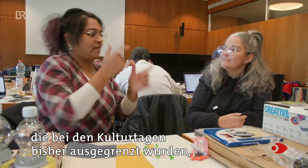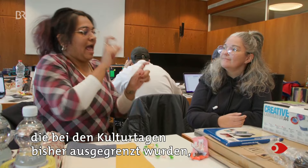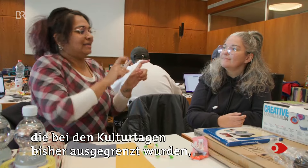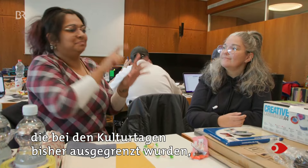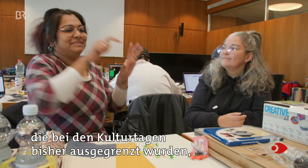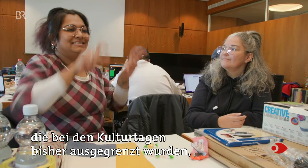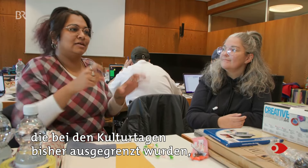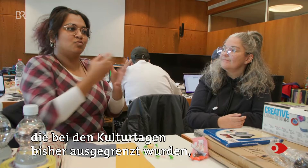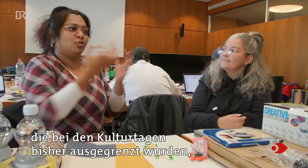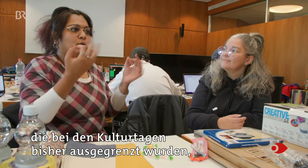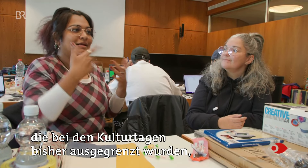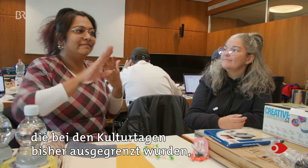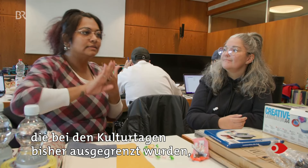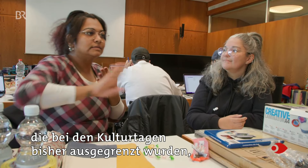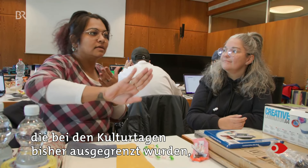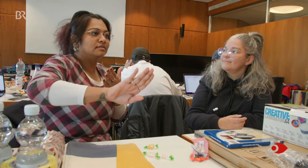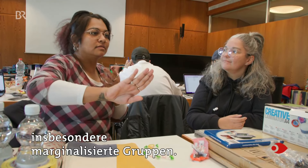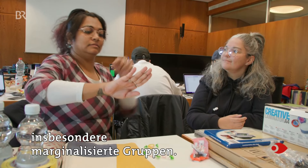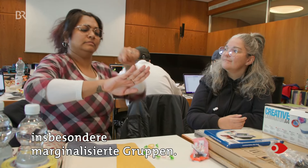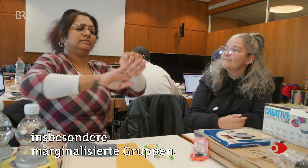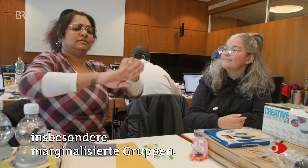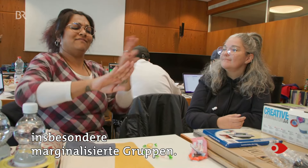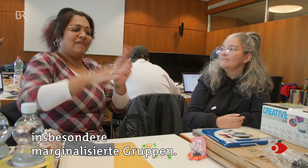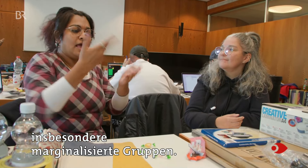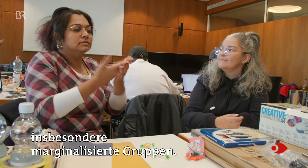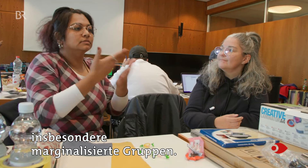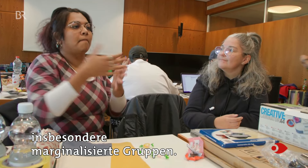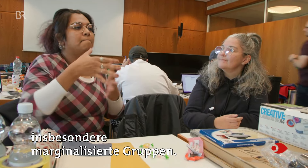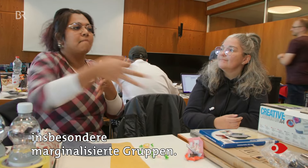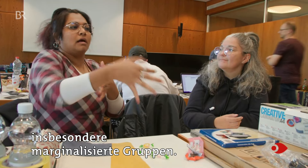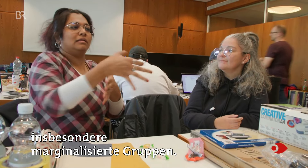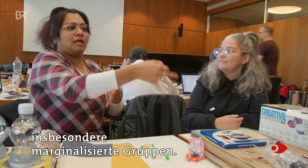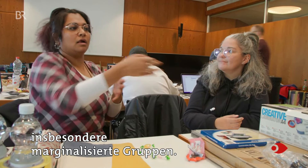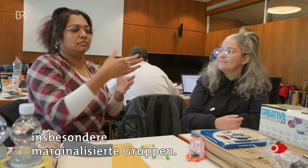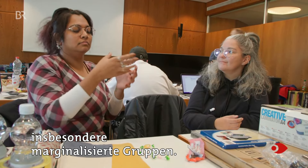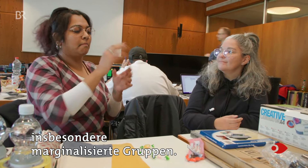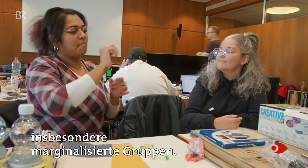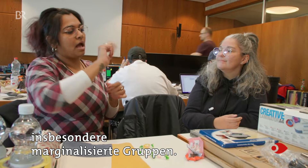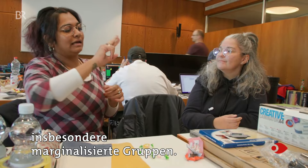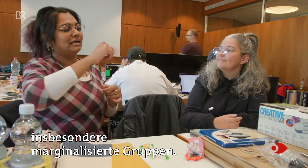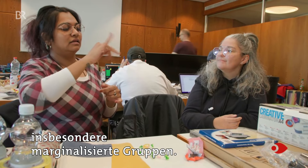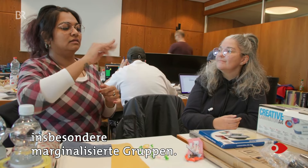den Kulturtagen bisher ausgegrenzt wurden, insbesondere marginalisierte Gruppen.